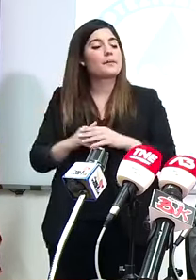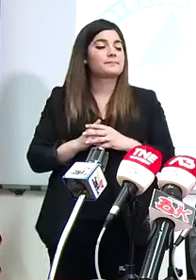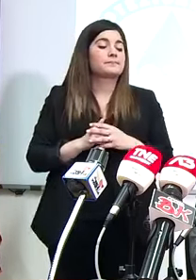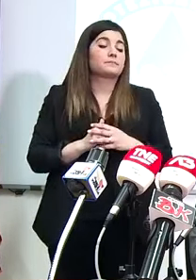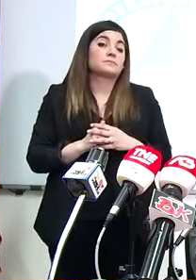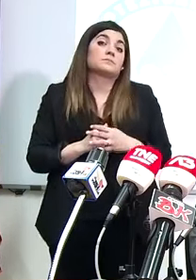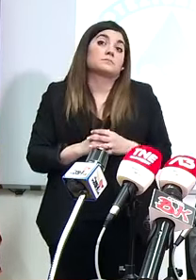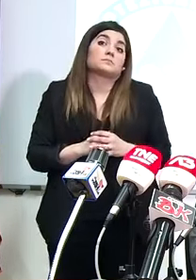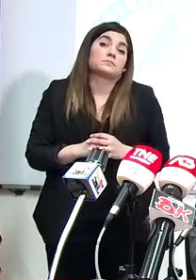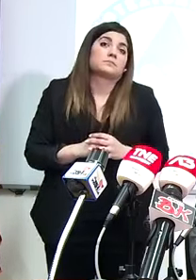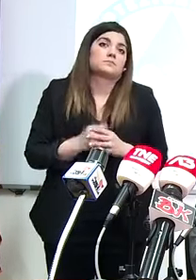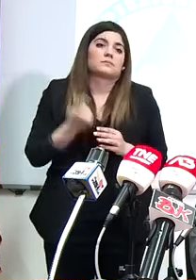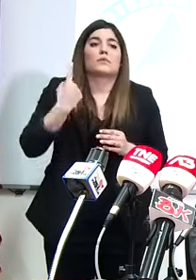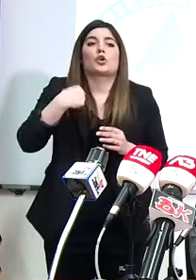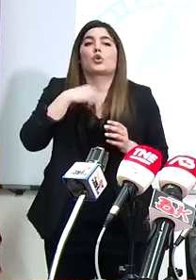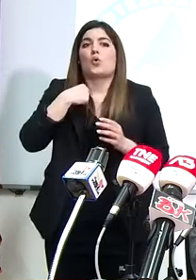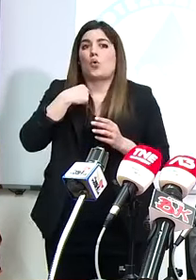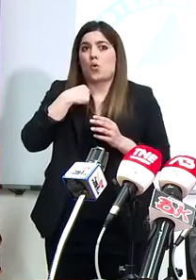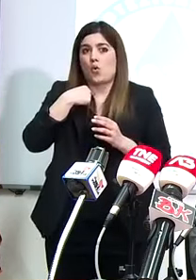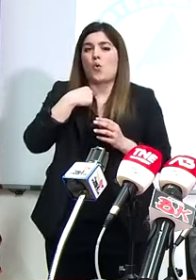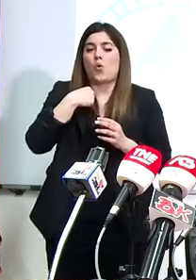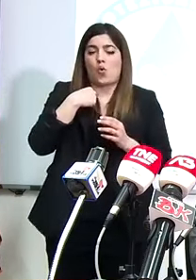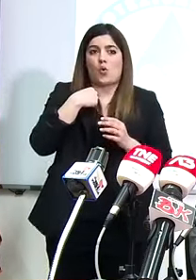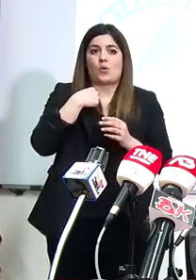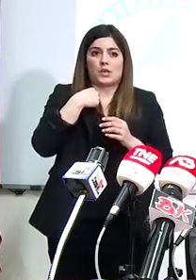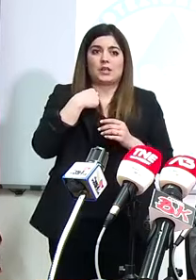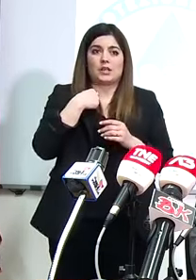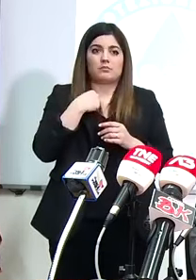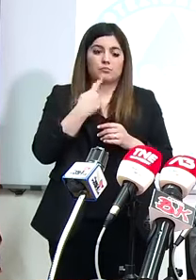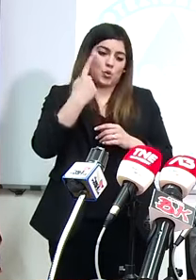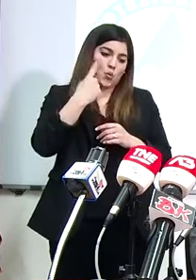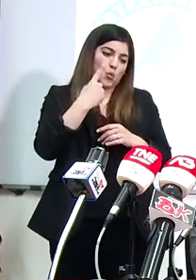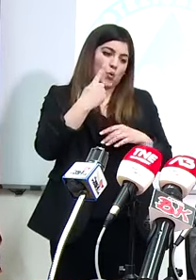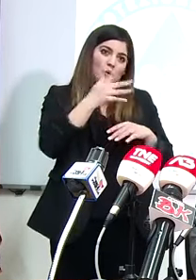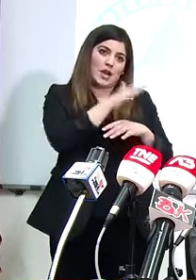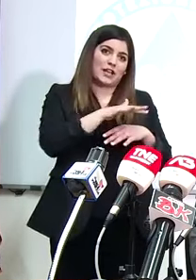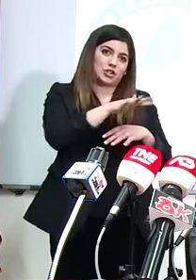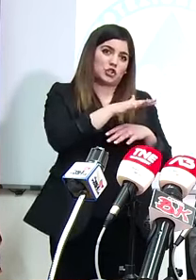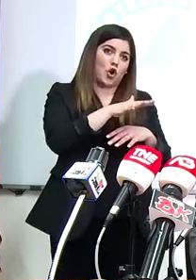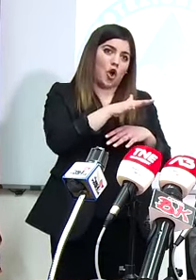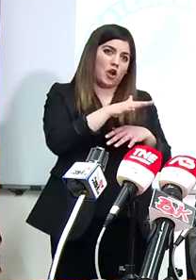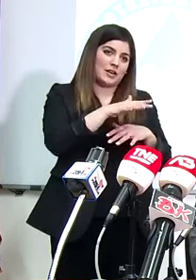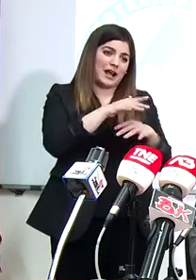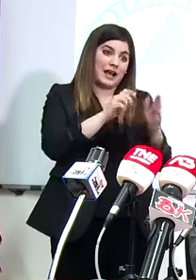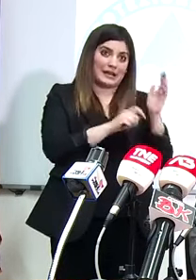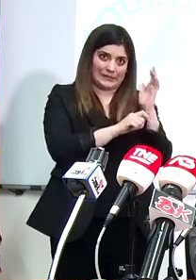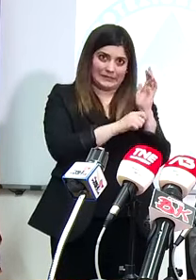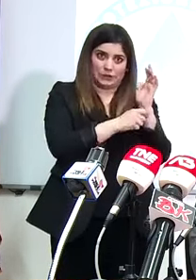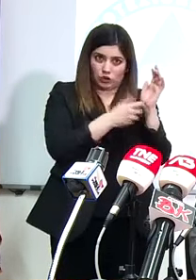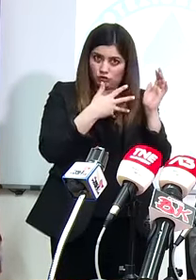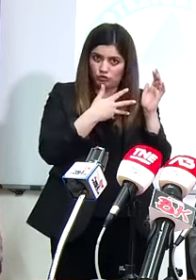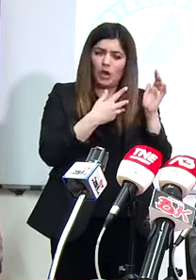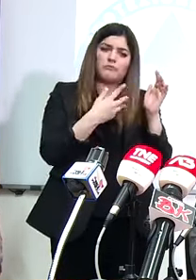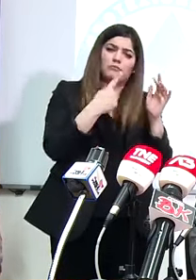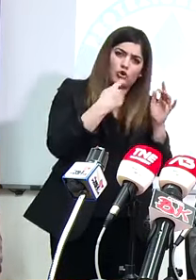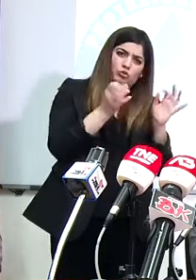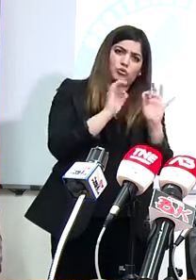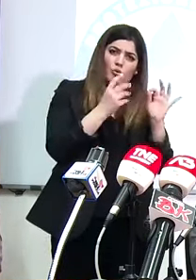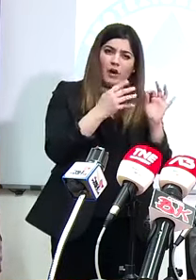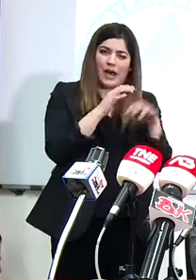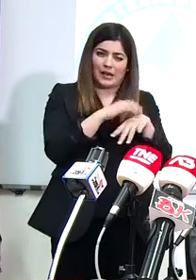abbiamo abbandonato una zona dare con restrizioni verso l'arancione piuttosto che la rossa e la responsabilità da